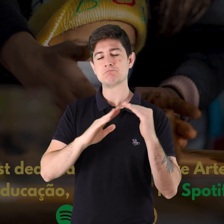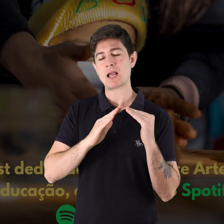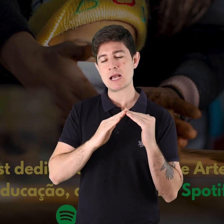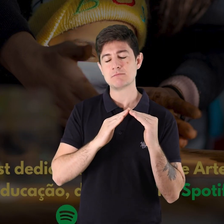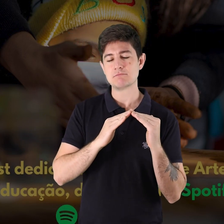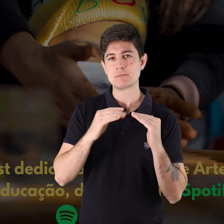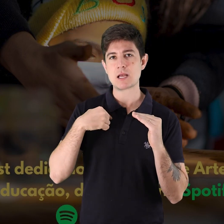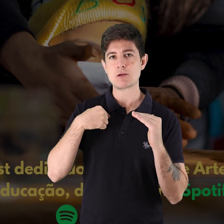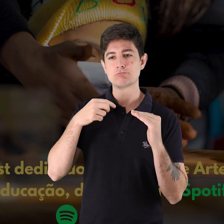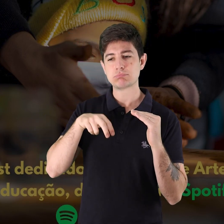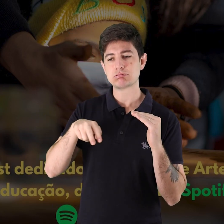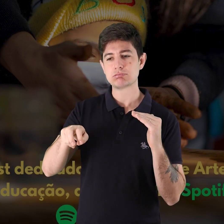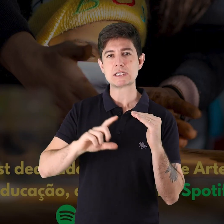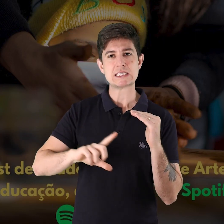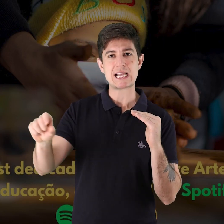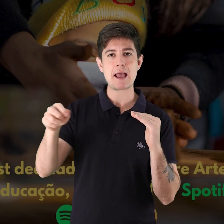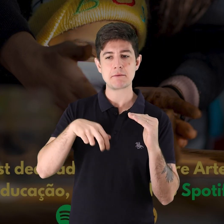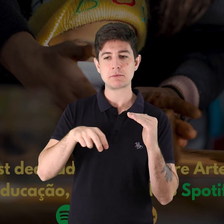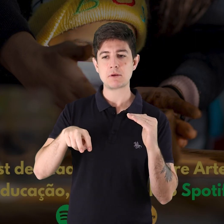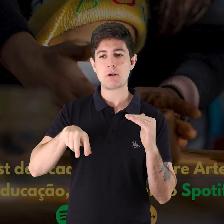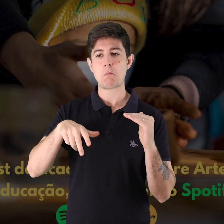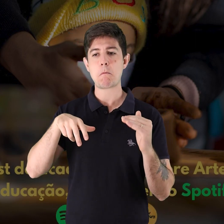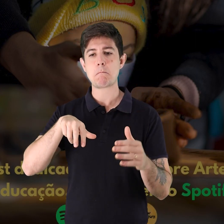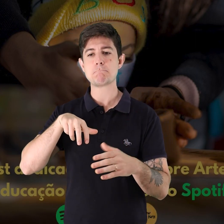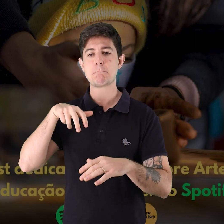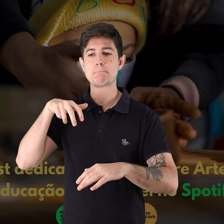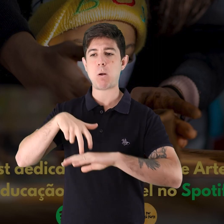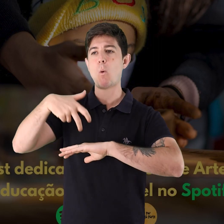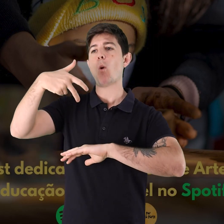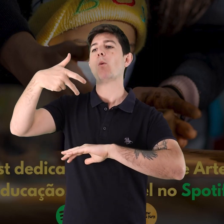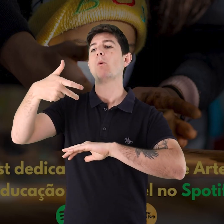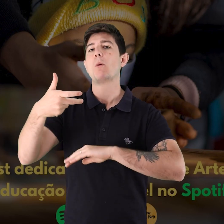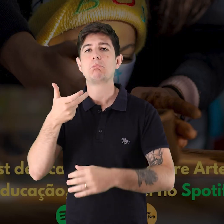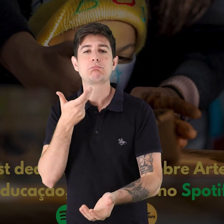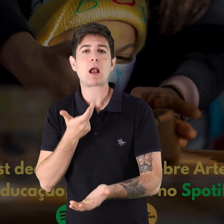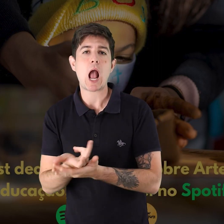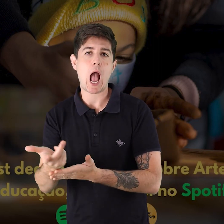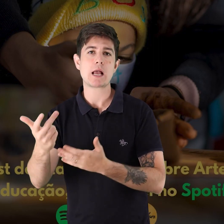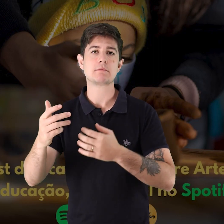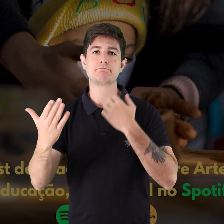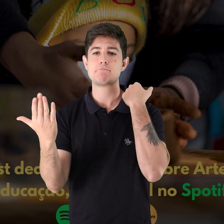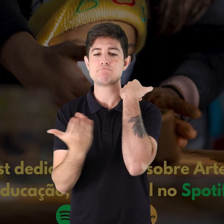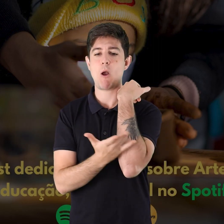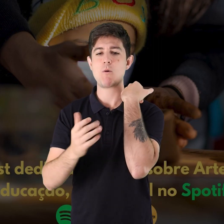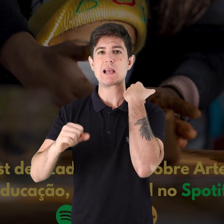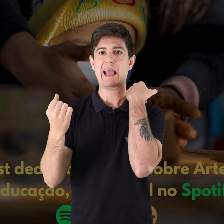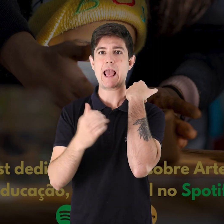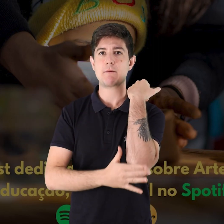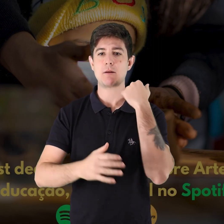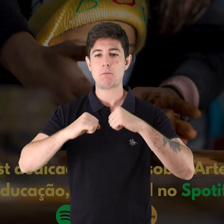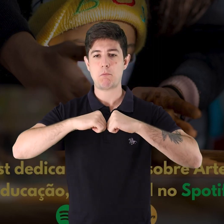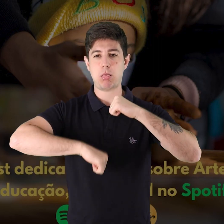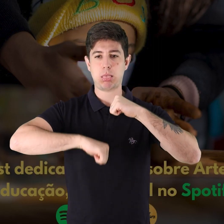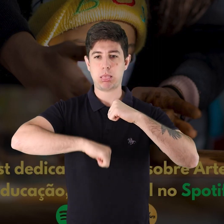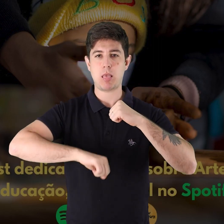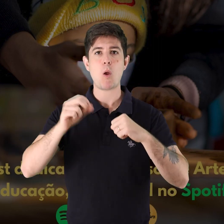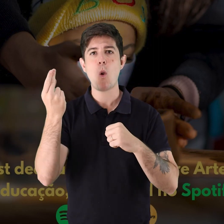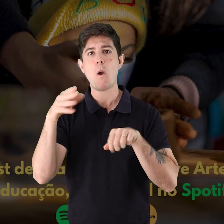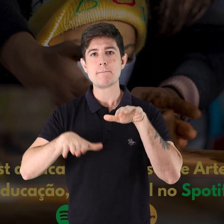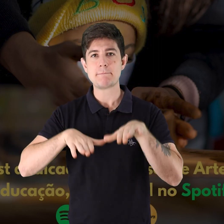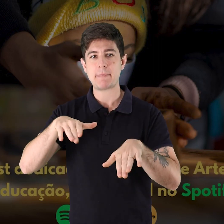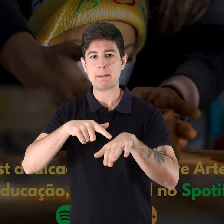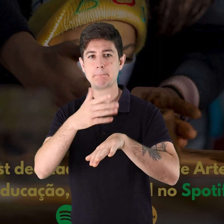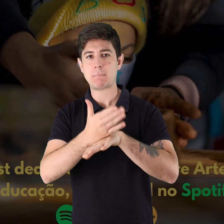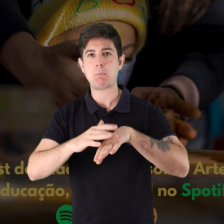casa aqui agora e tropeça ou cai e machuca, sei lá, quebra o seu cotovelo ou quebra o